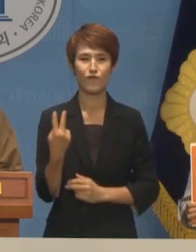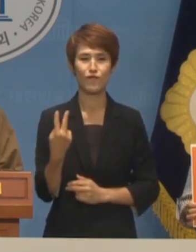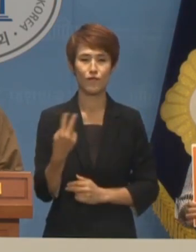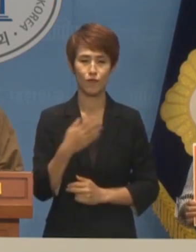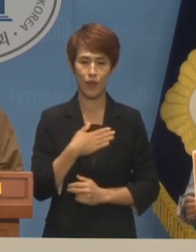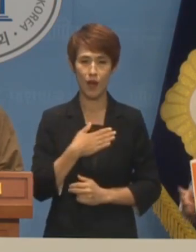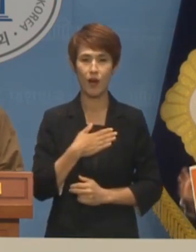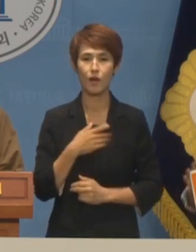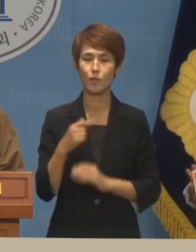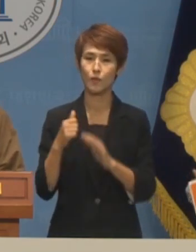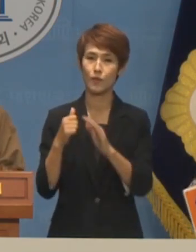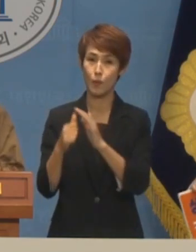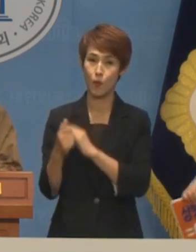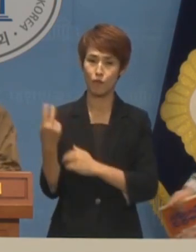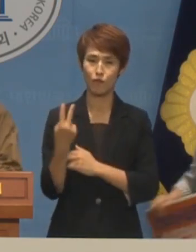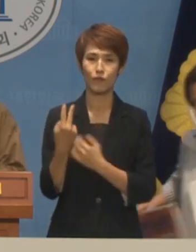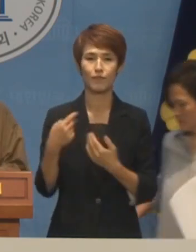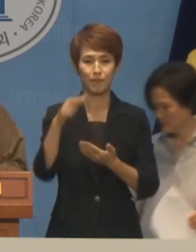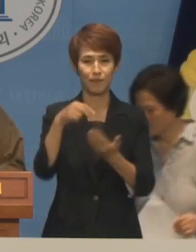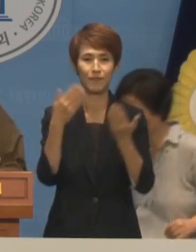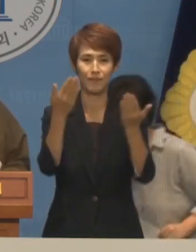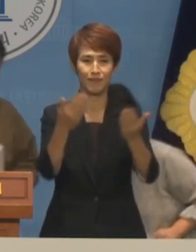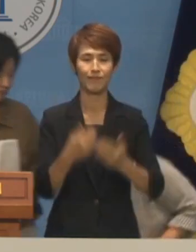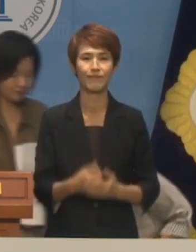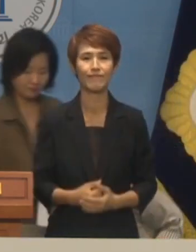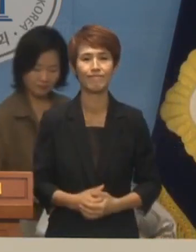김용균재단 대표님 낭독해 주시겠습니다.